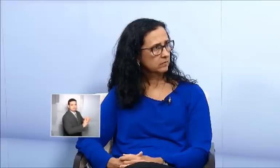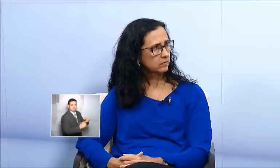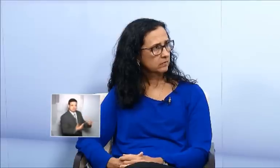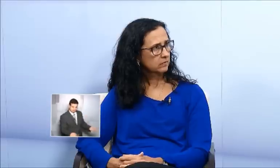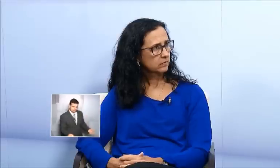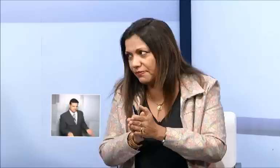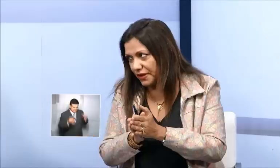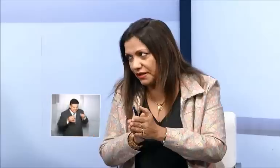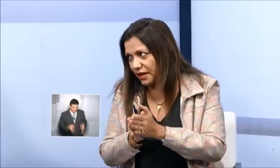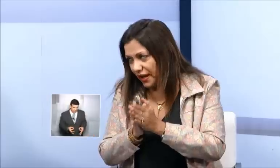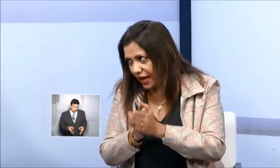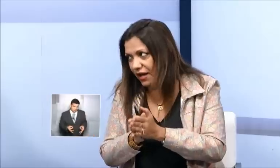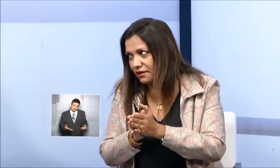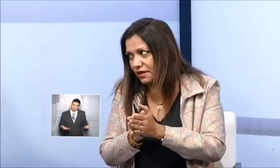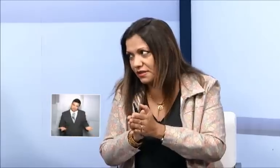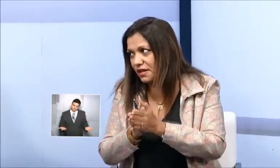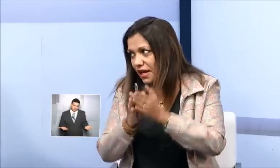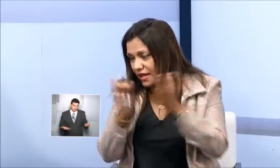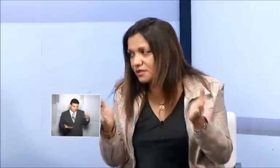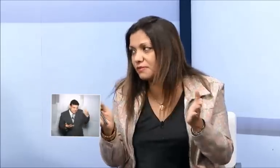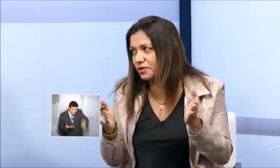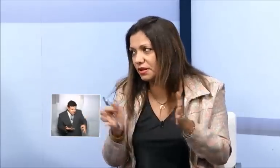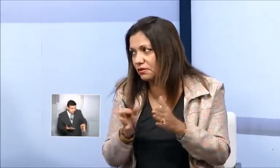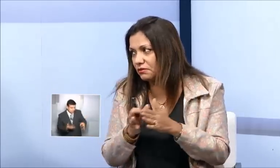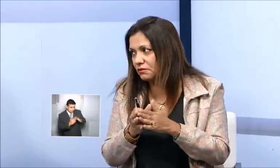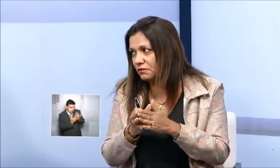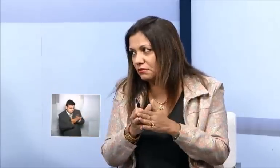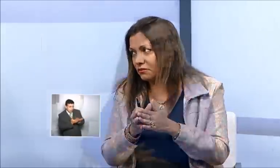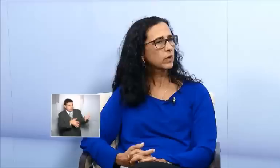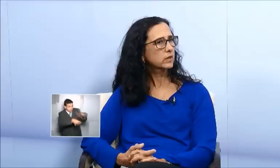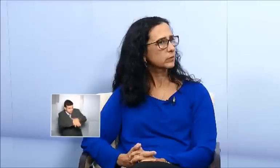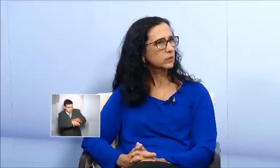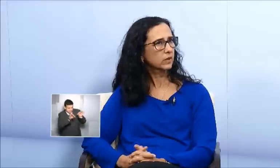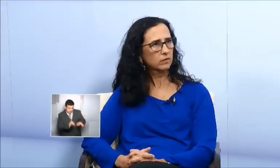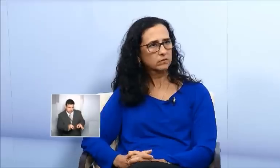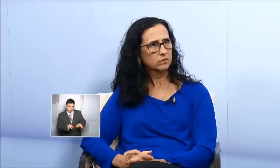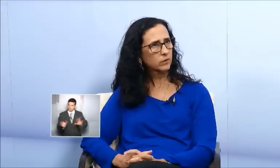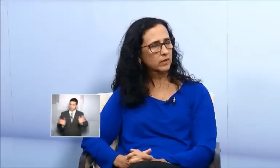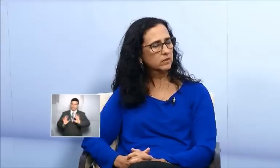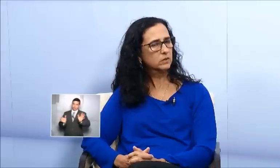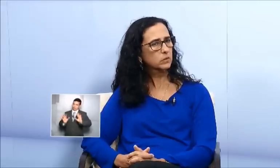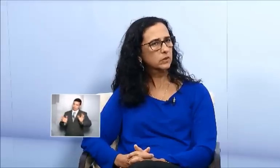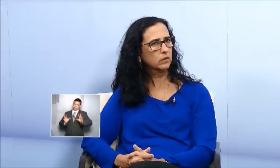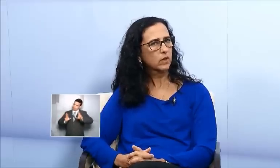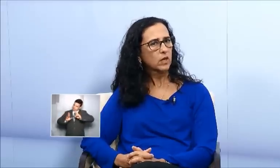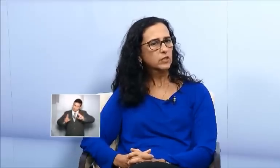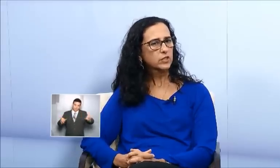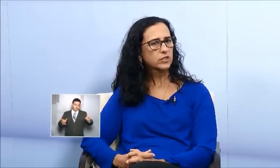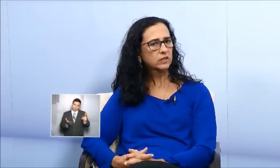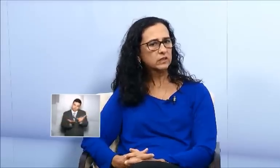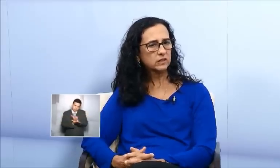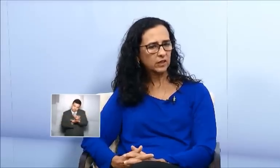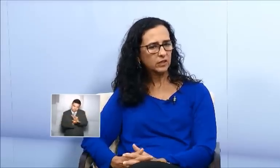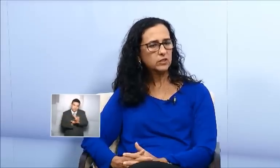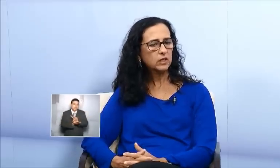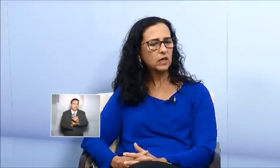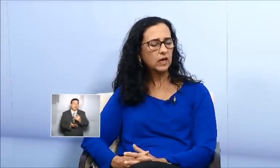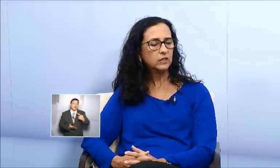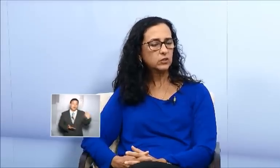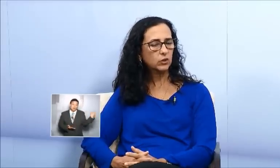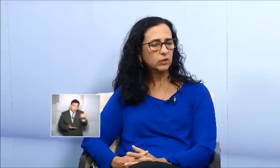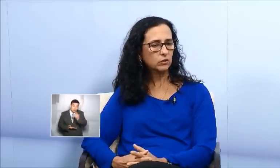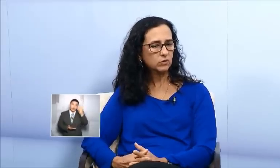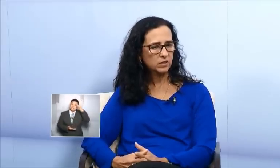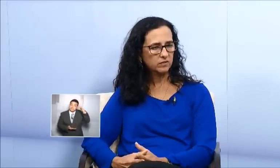inclusiva que deve ser feita. É, Tereza? É esse modelo? Não, não é esse modelo. não é esse modelo. A gente entende que